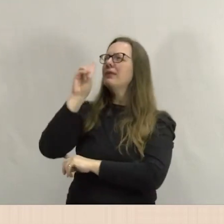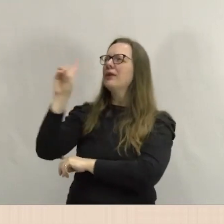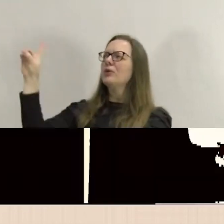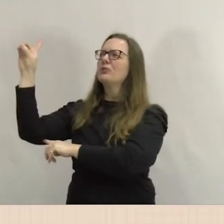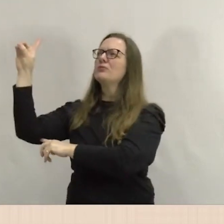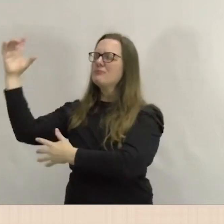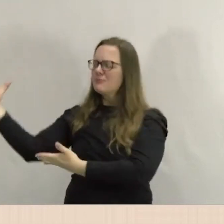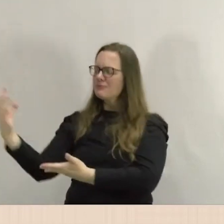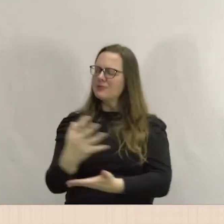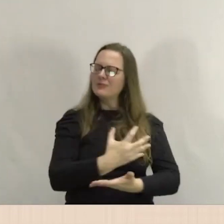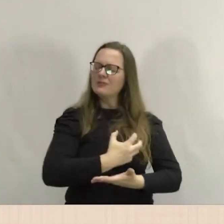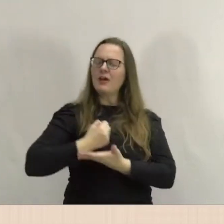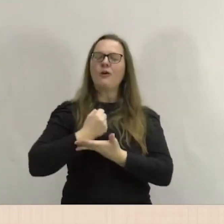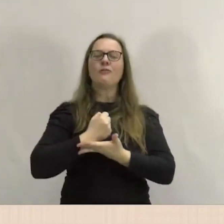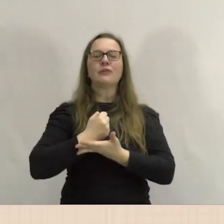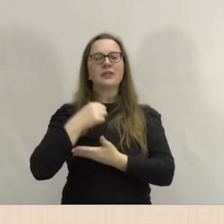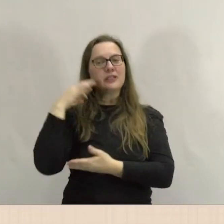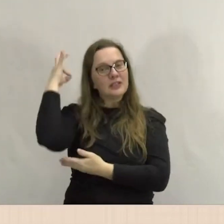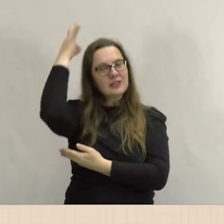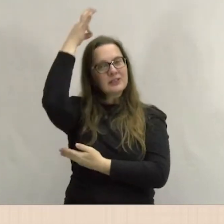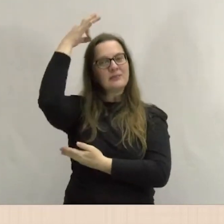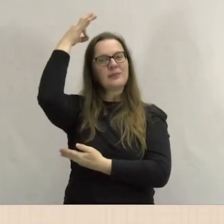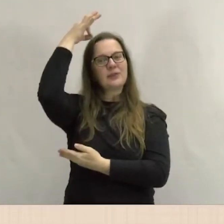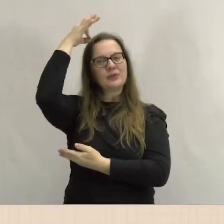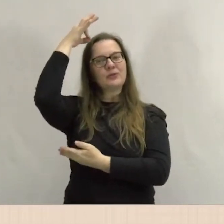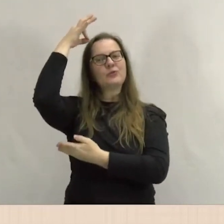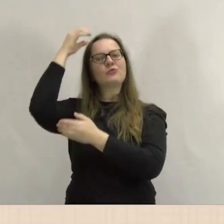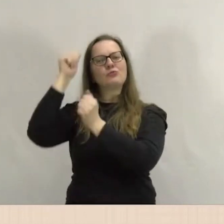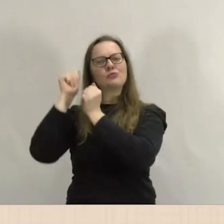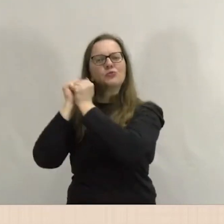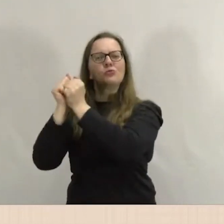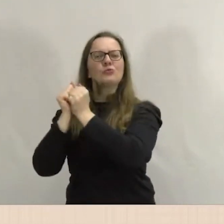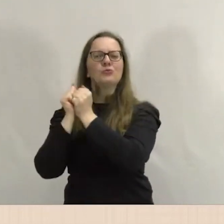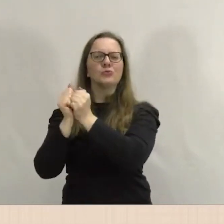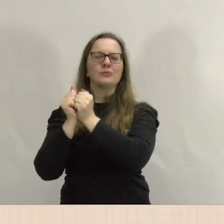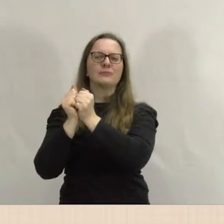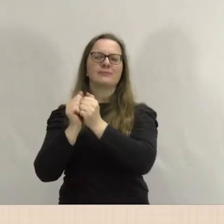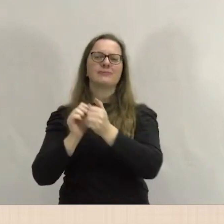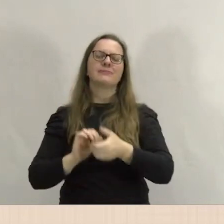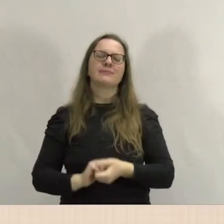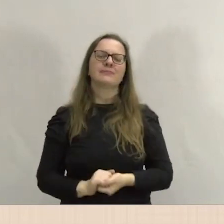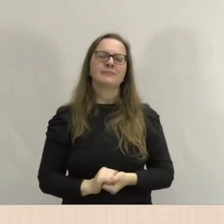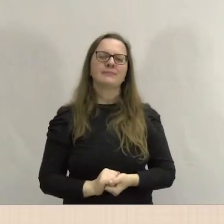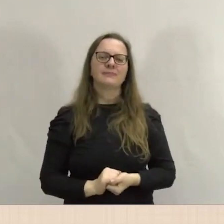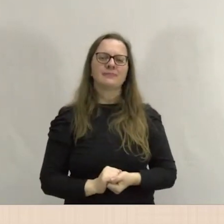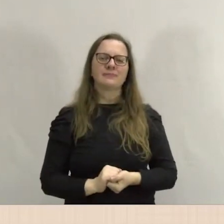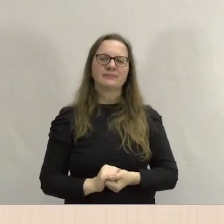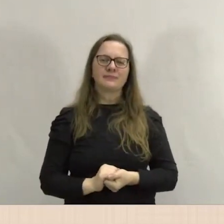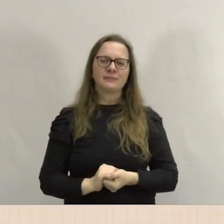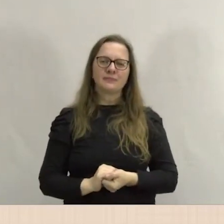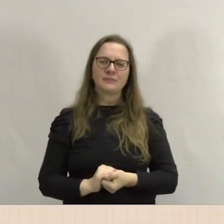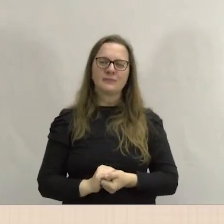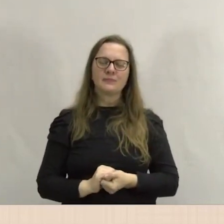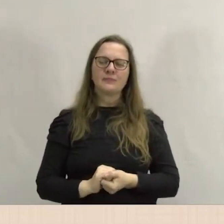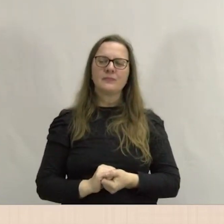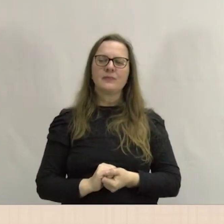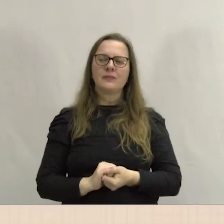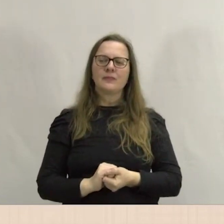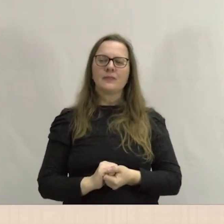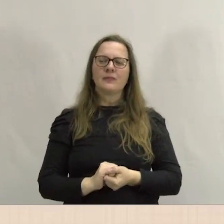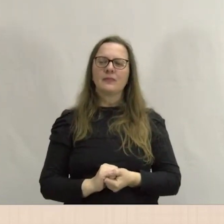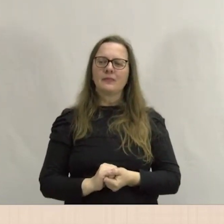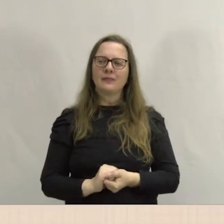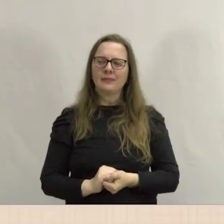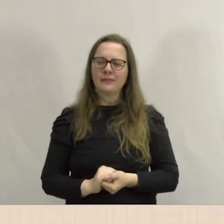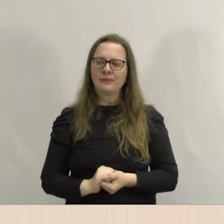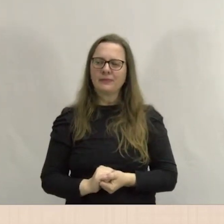Senhor por ter nascido nessa época. Eu estou presenciando com os meus olhos o que o